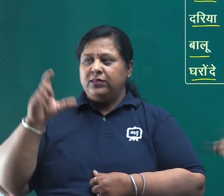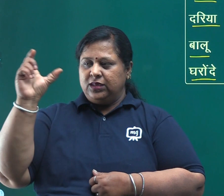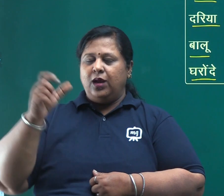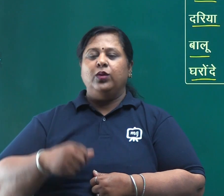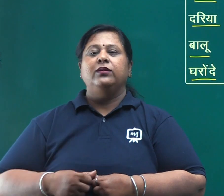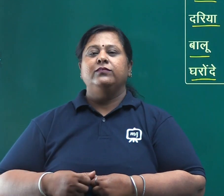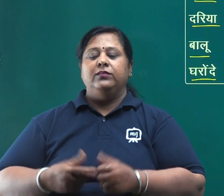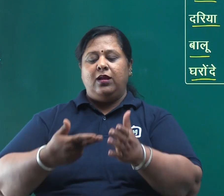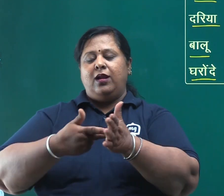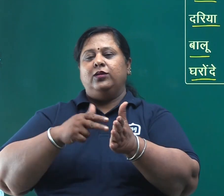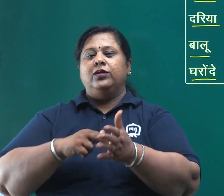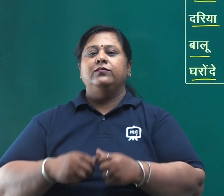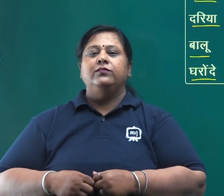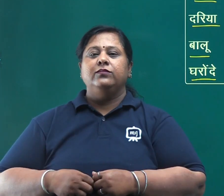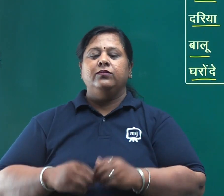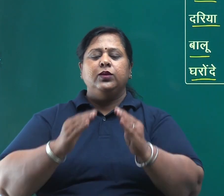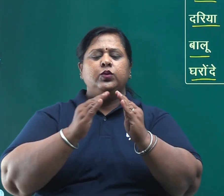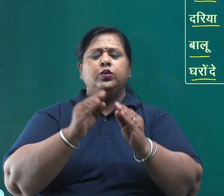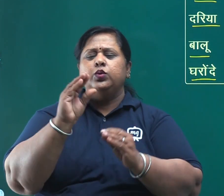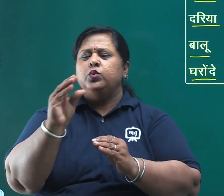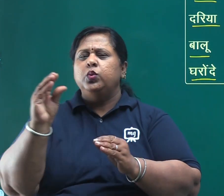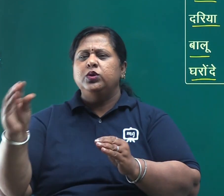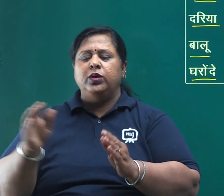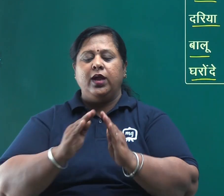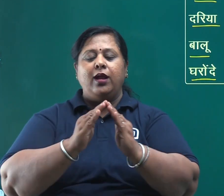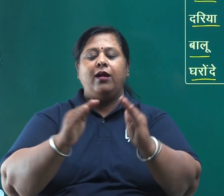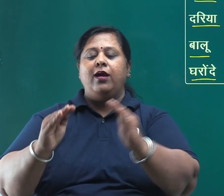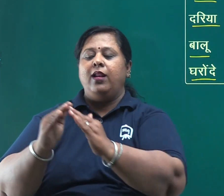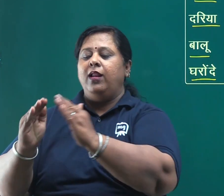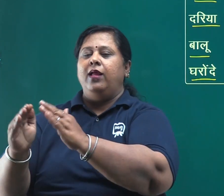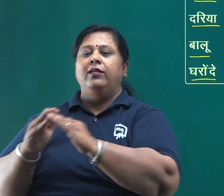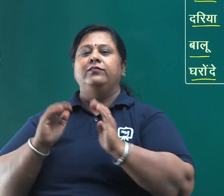घरौंदे, अर्थ होगा छोटे छोटे घर।